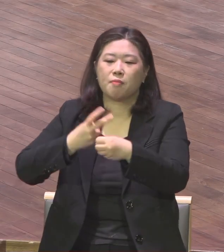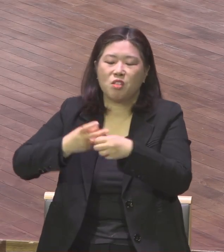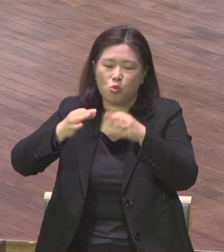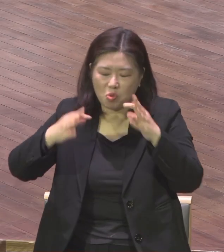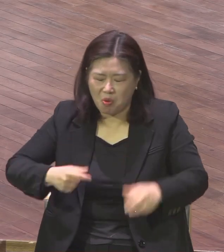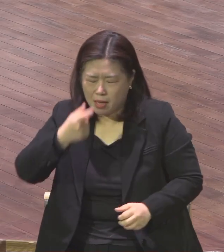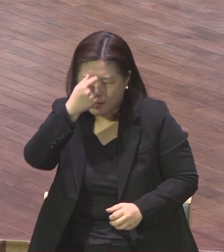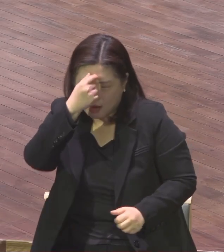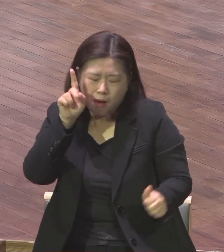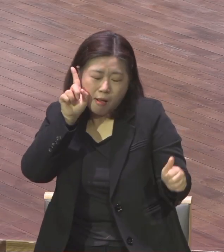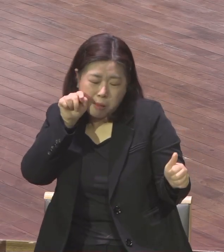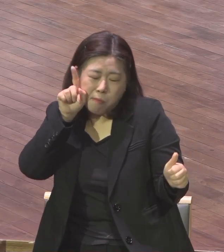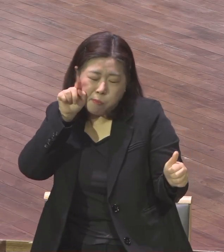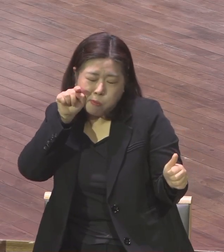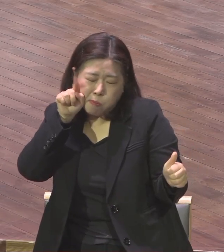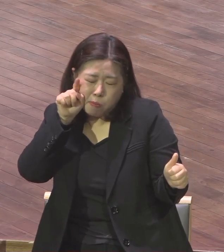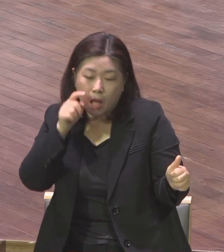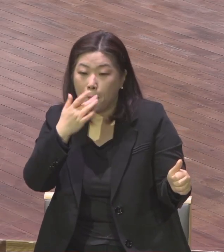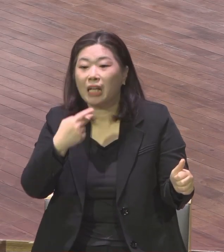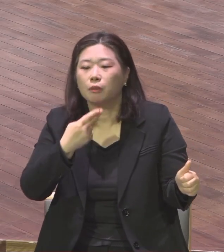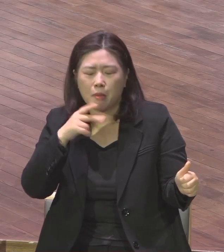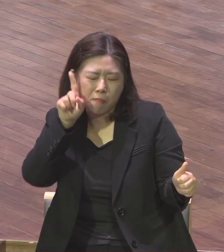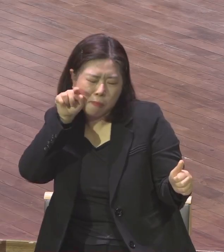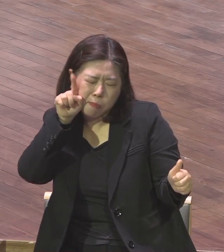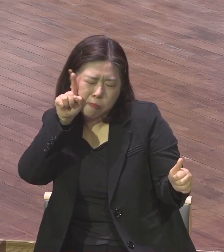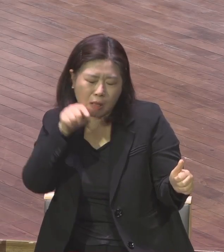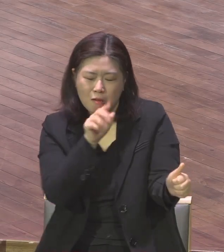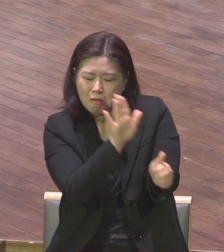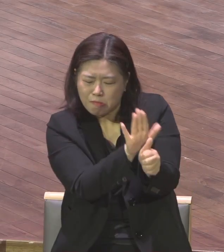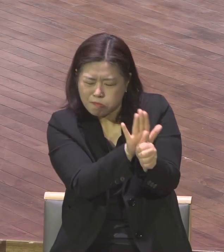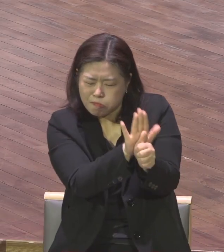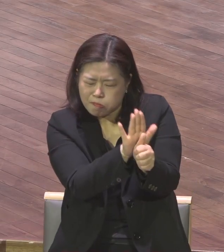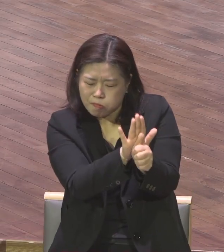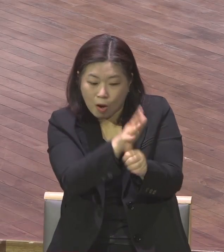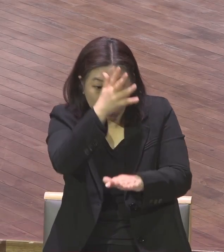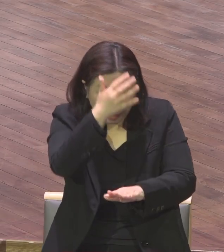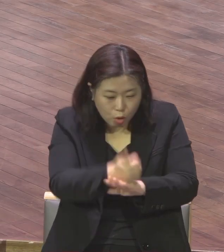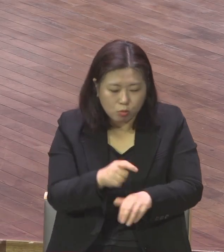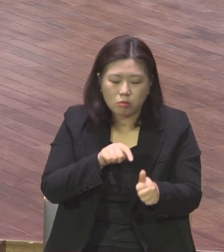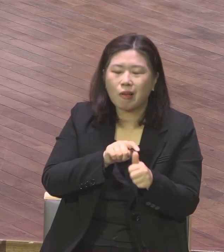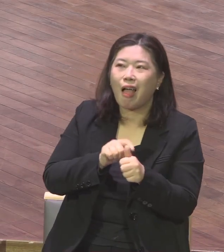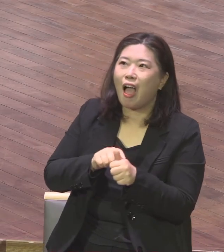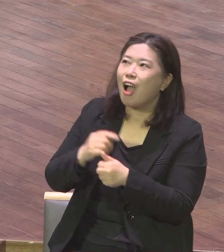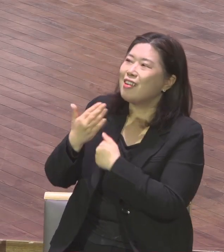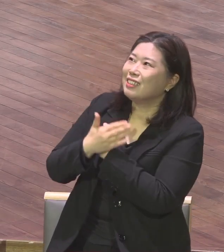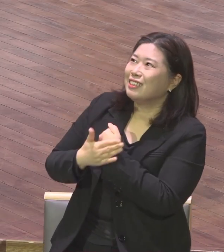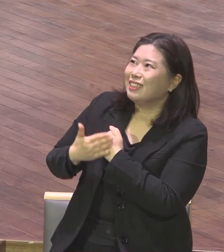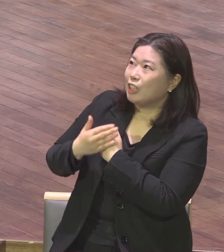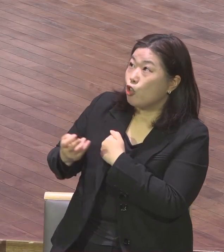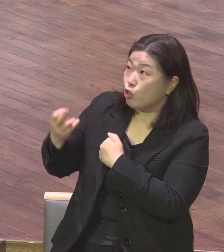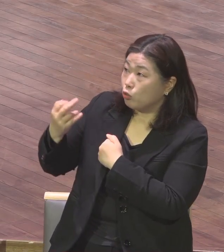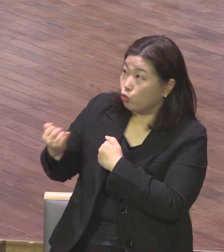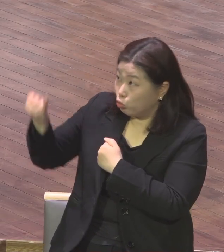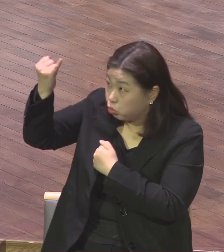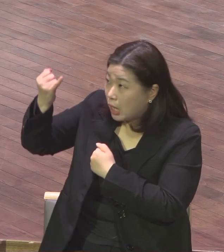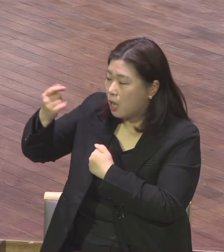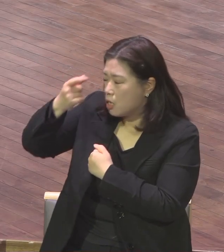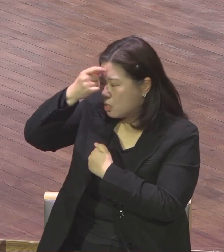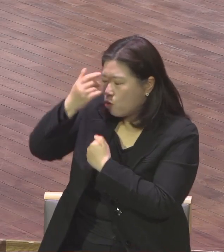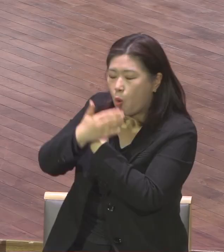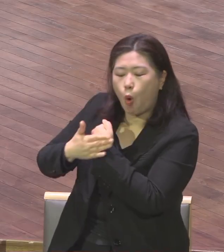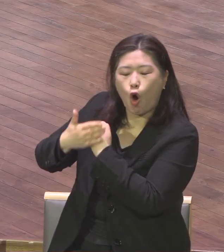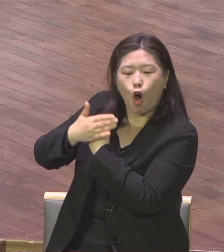그래서 하루도 빠지지 않고 기도한 것입니다. 윌리엄 켈리는 누나의 중보기도 그 기도의 자원을